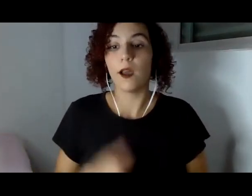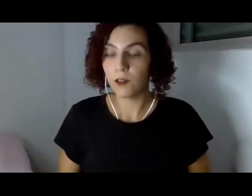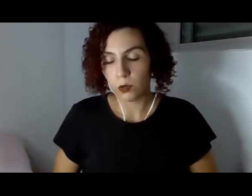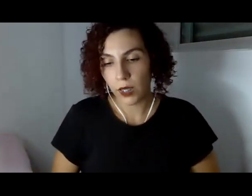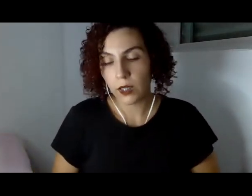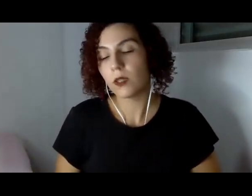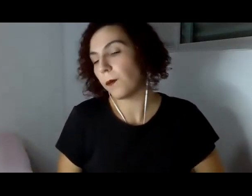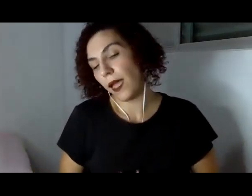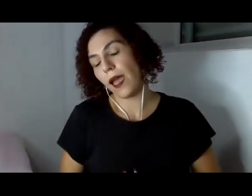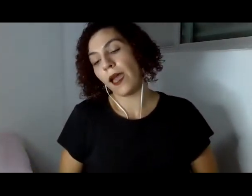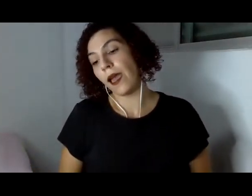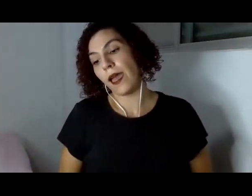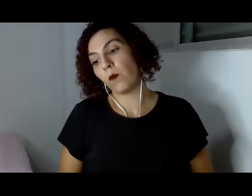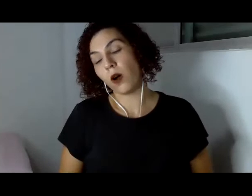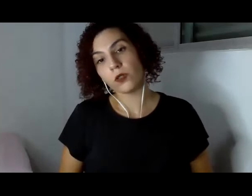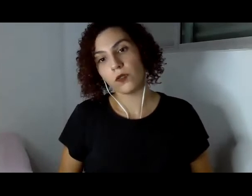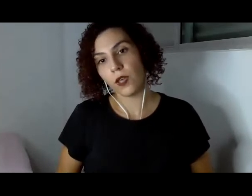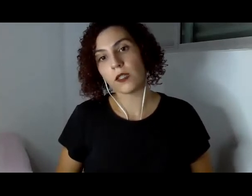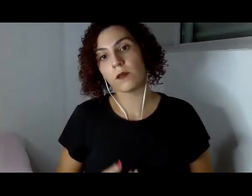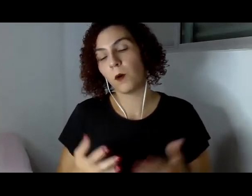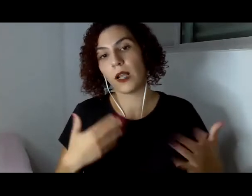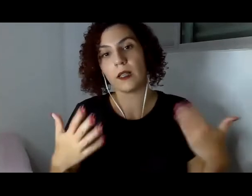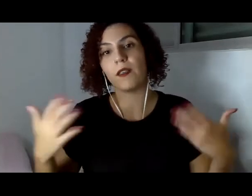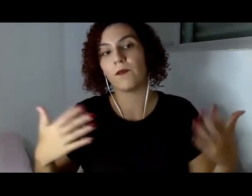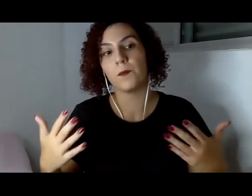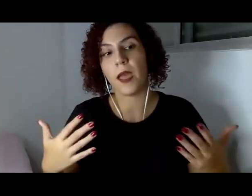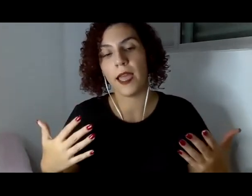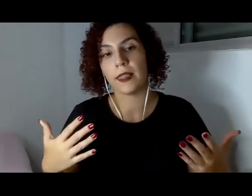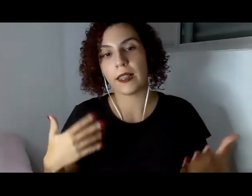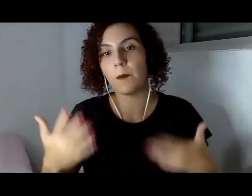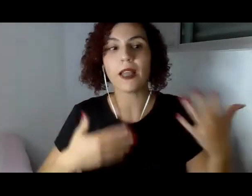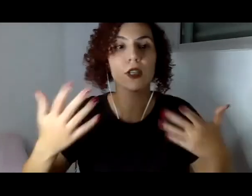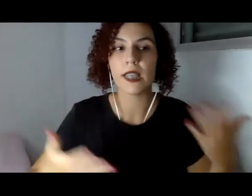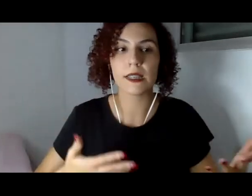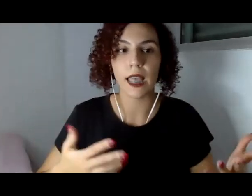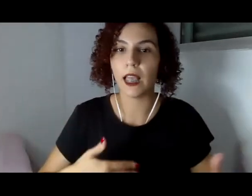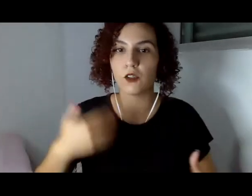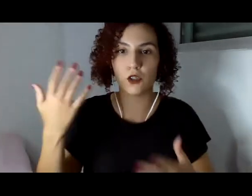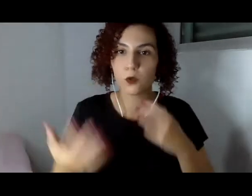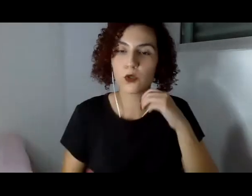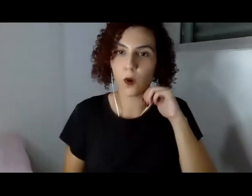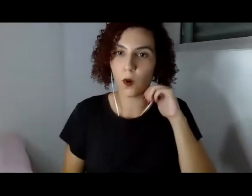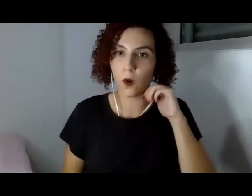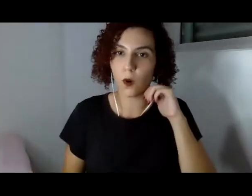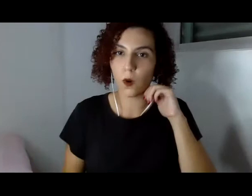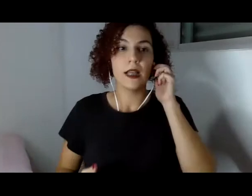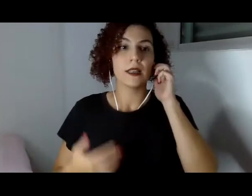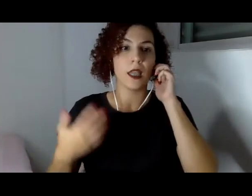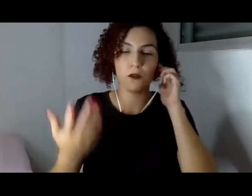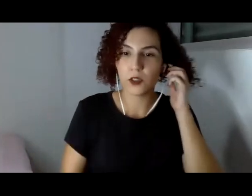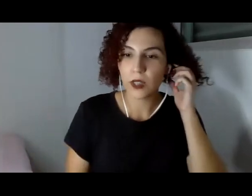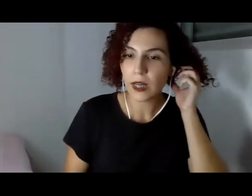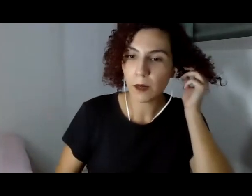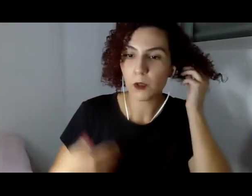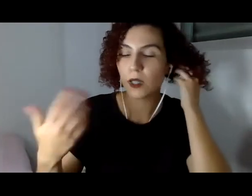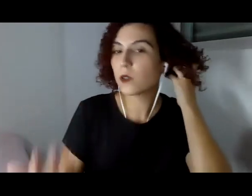O Léo Vitorino também eu gosto de ver, porque ele também tem temáticas recentes, discussões, né?